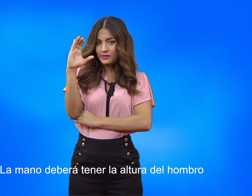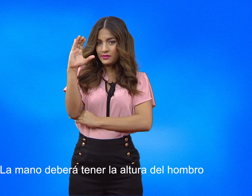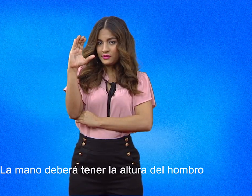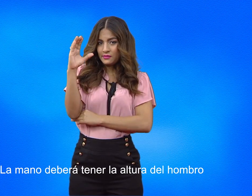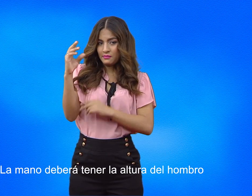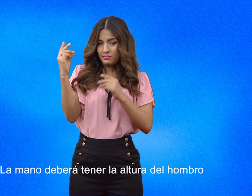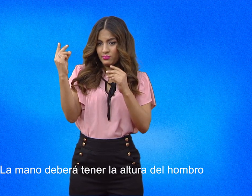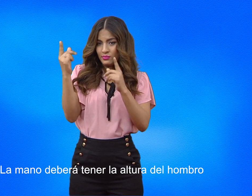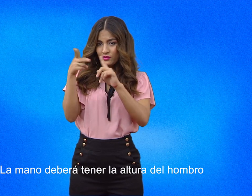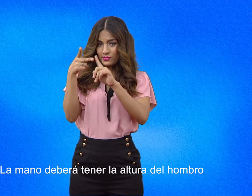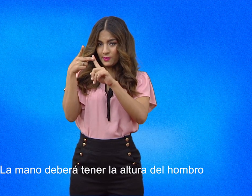2.